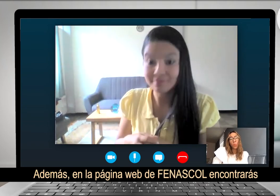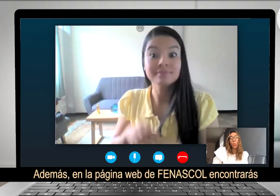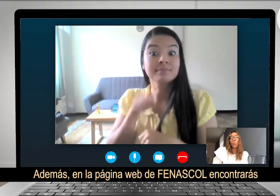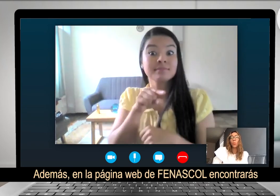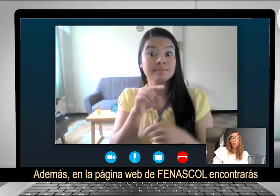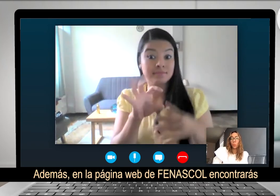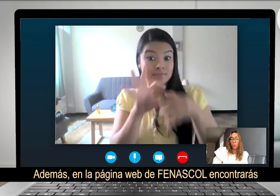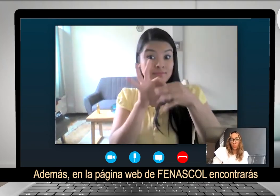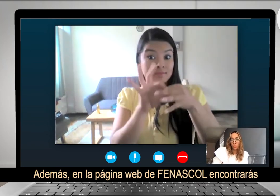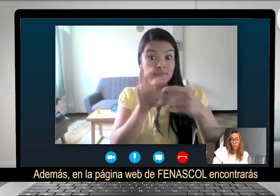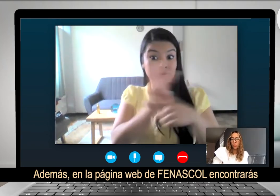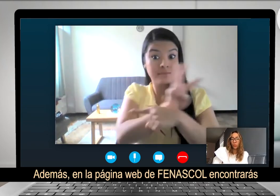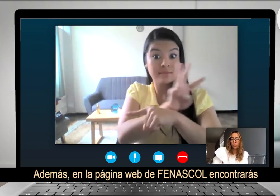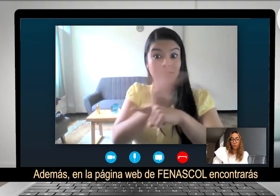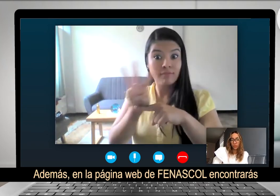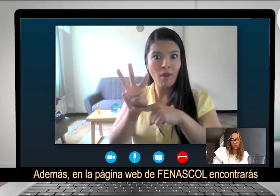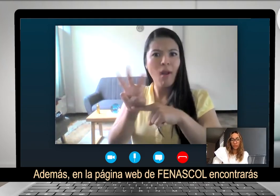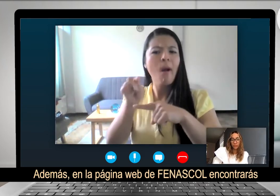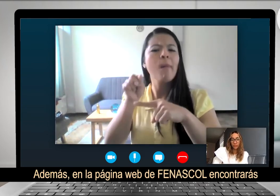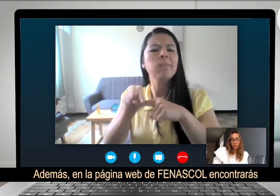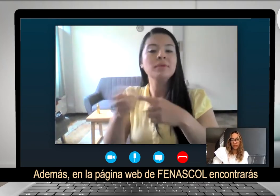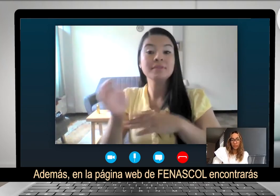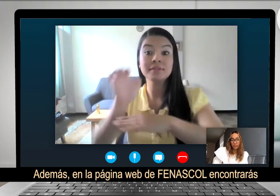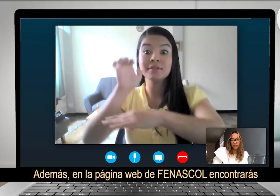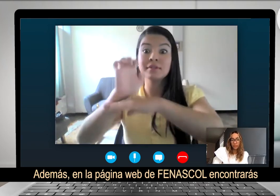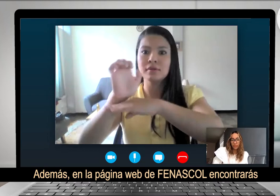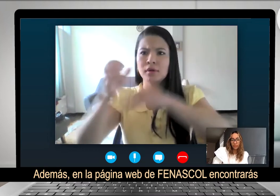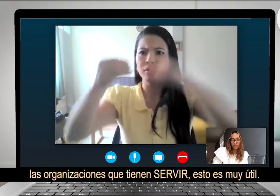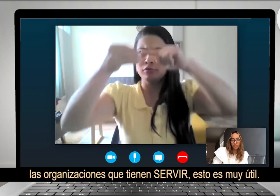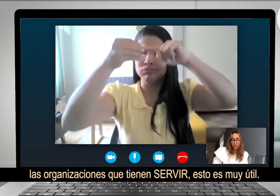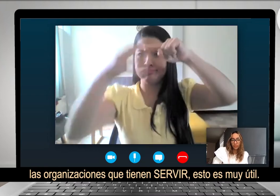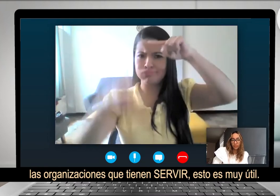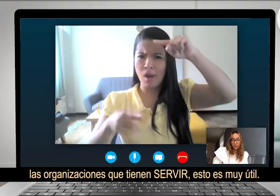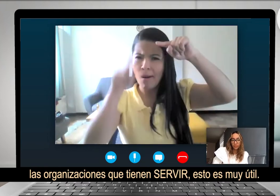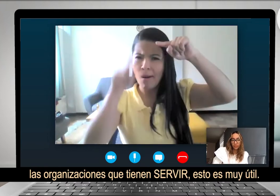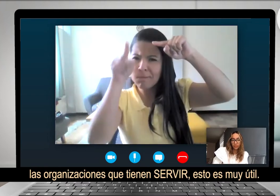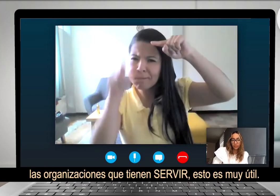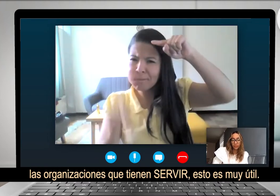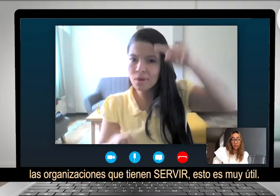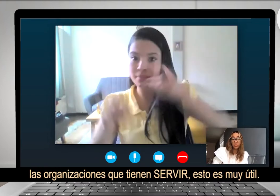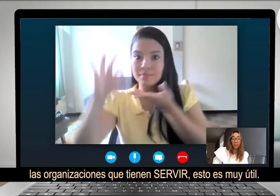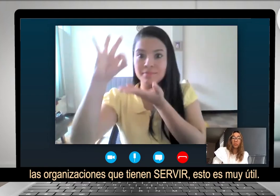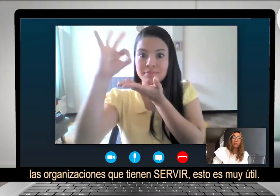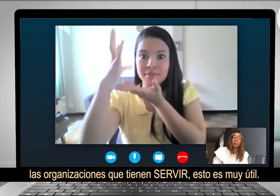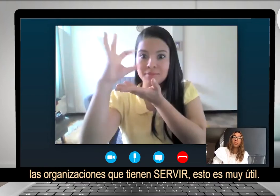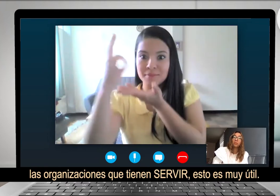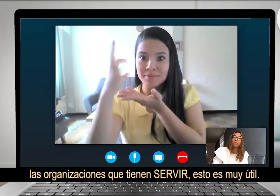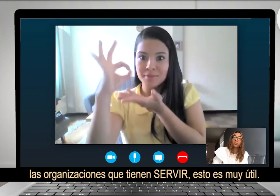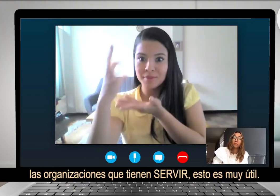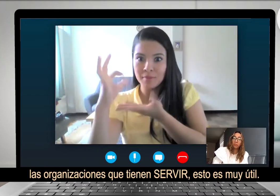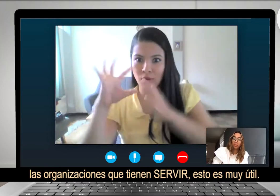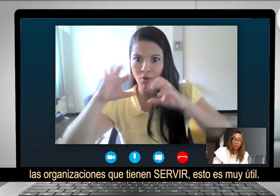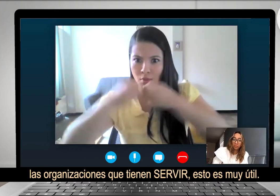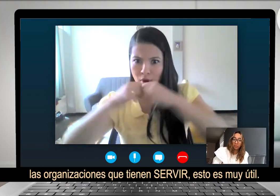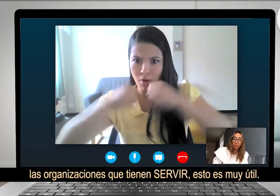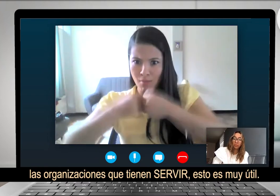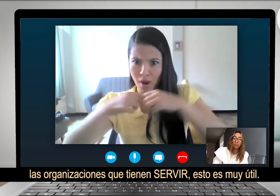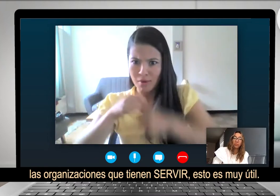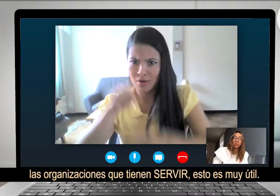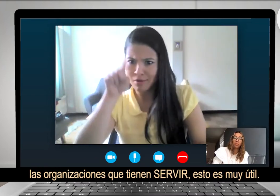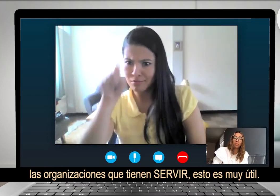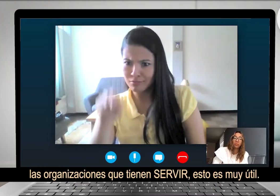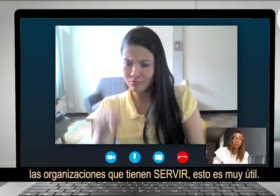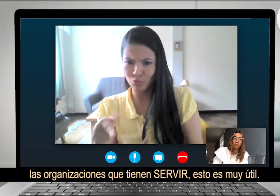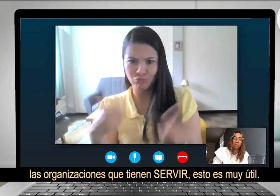Además, en la página web de Fenascol encontrarás las organizaciones que tienen Servir. Esto es muy